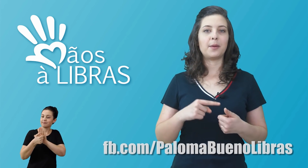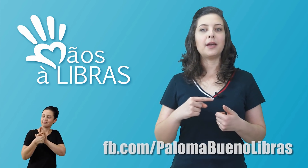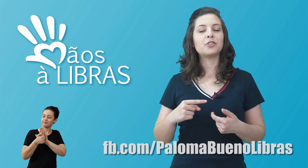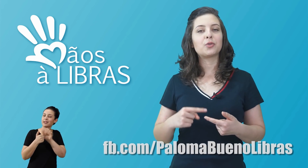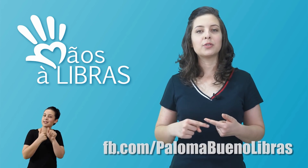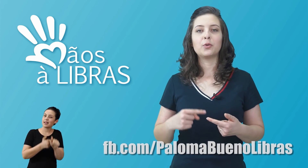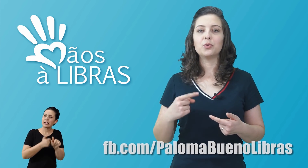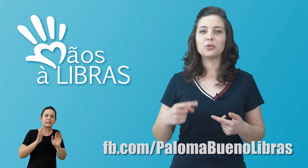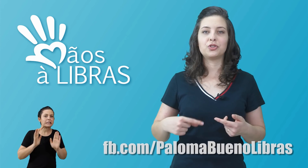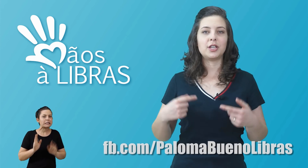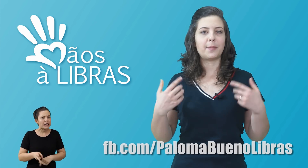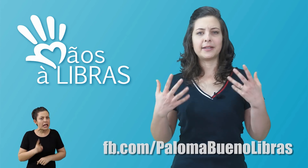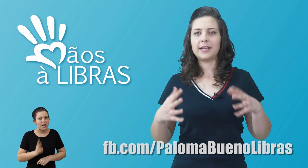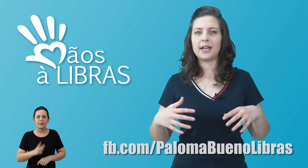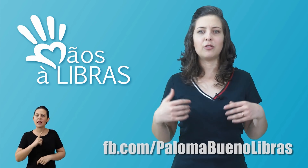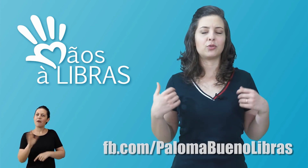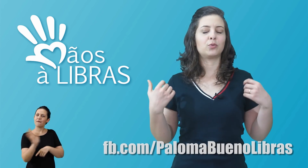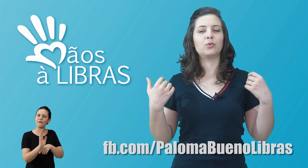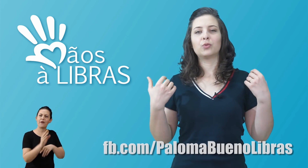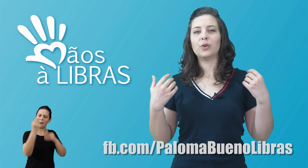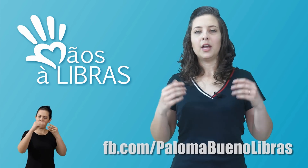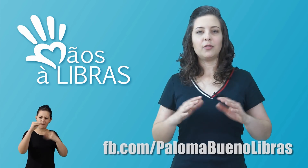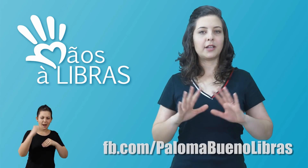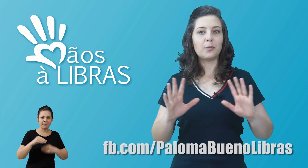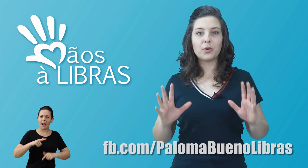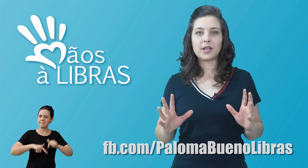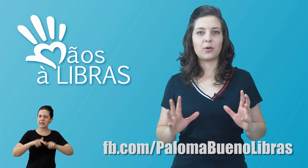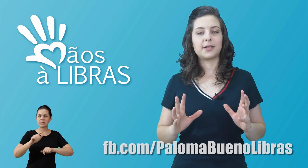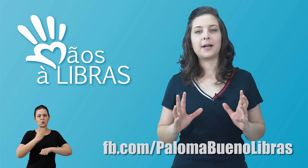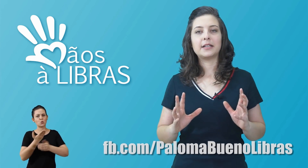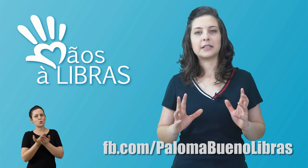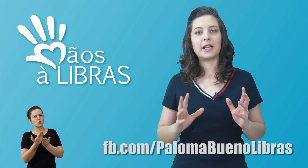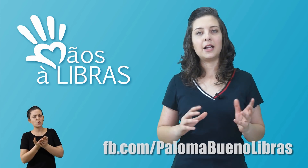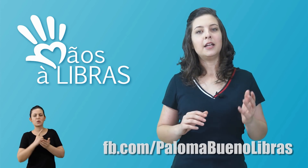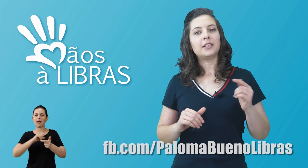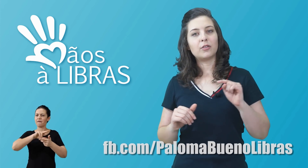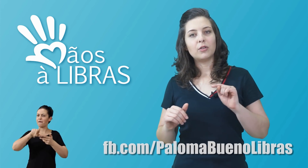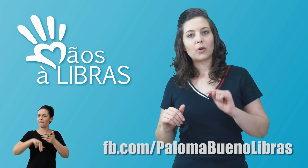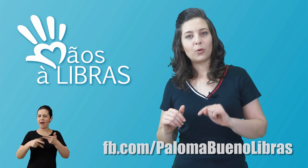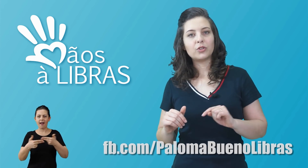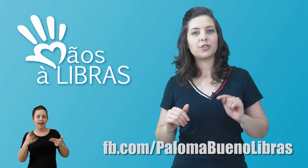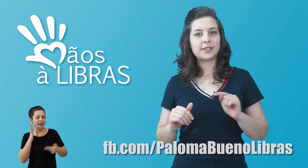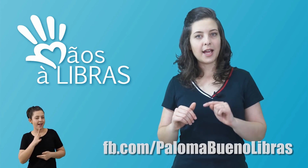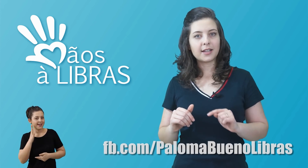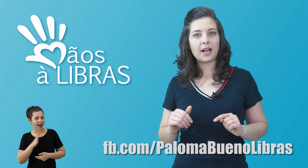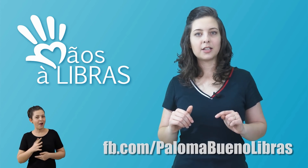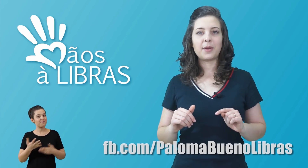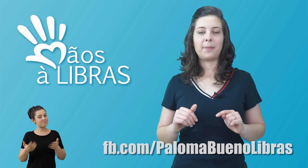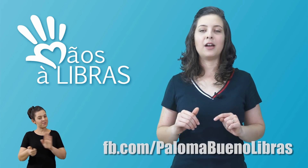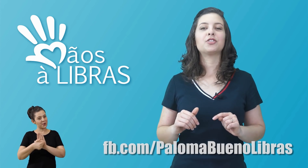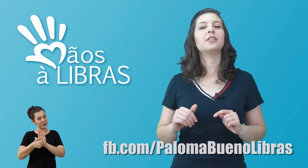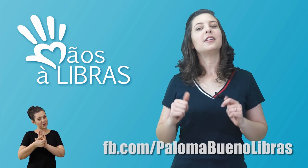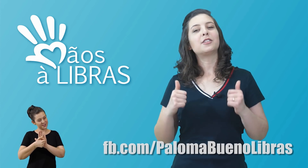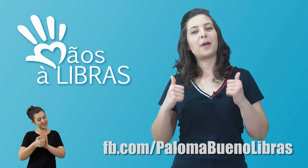vídeo diariamente, conteúdo, dica, material de estudo, enfim, tem muita coisa bacana lá. Então, curte, segue lá